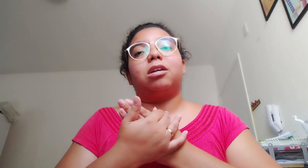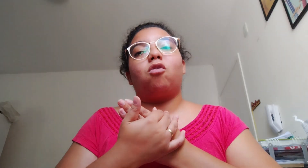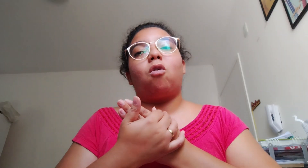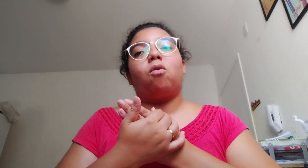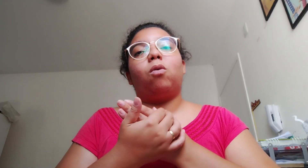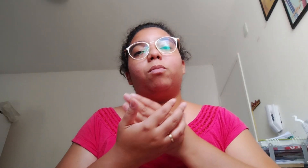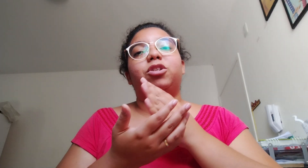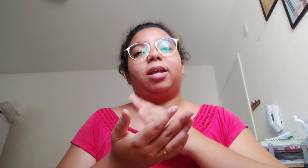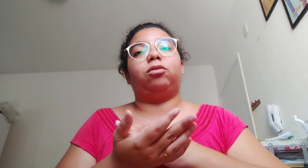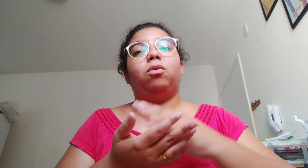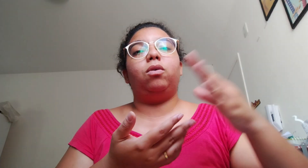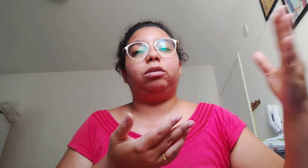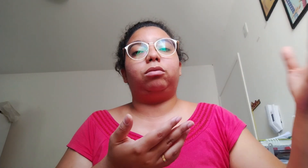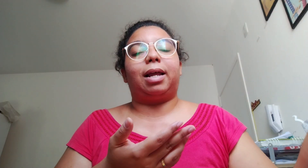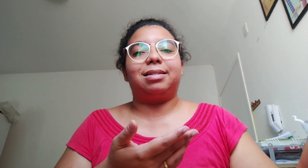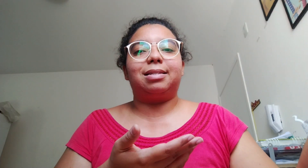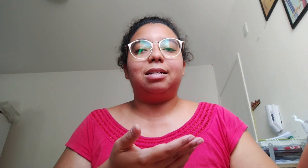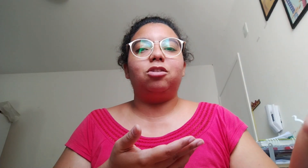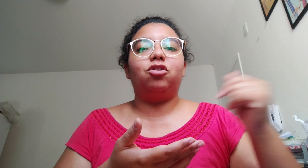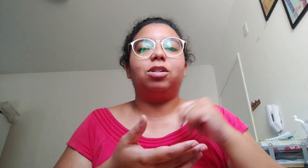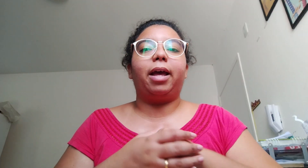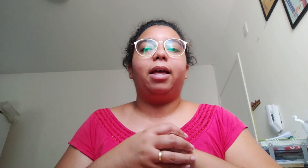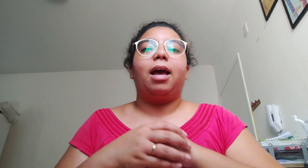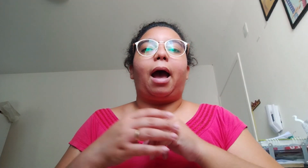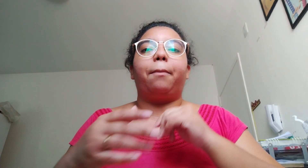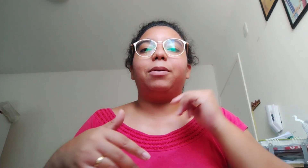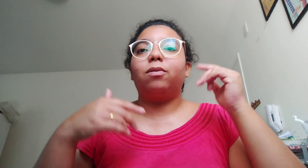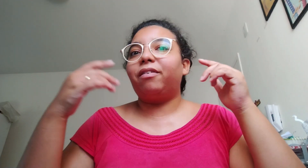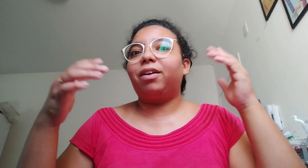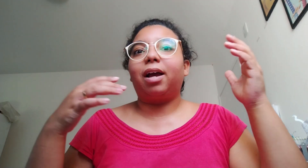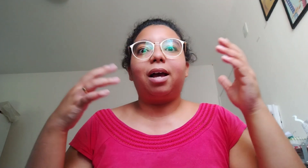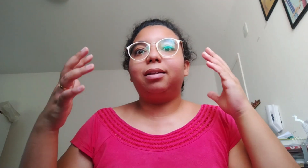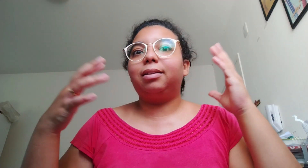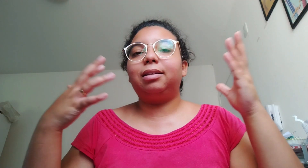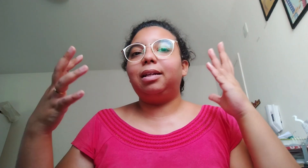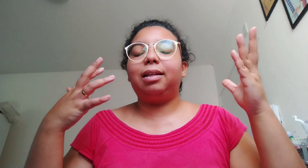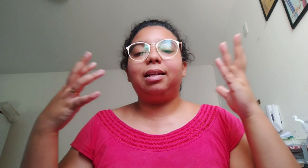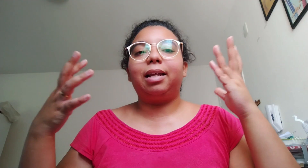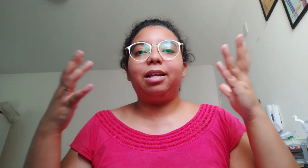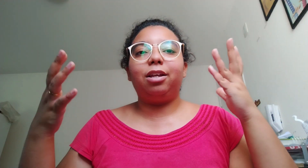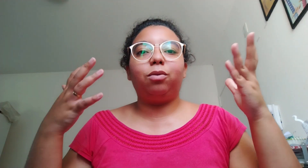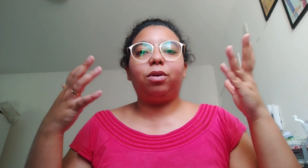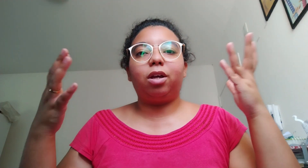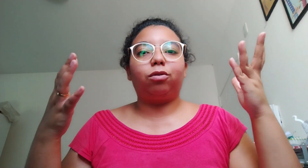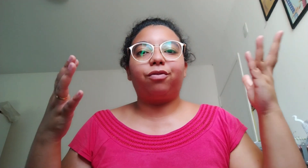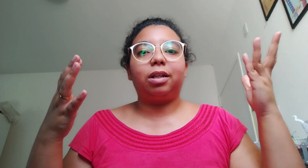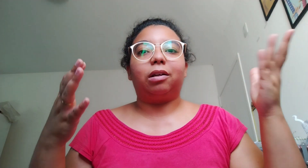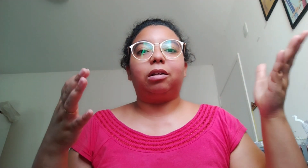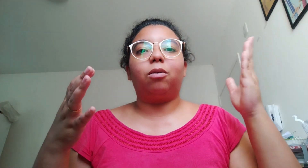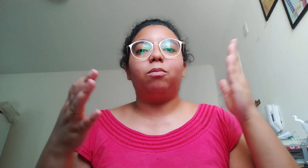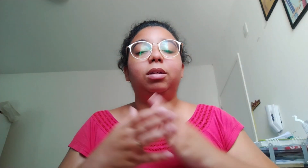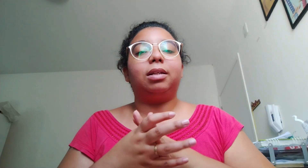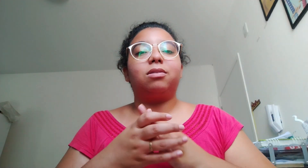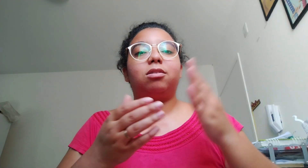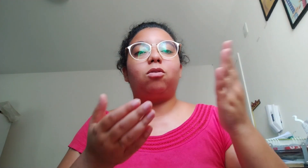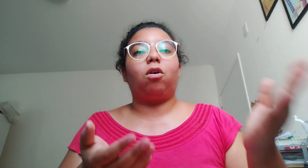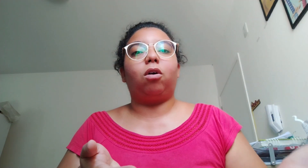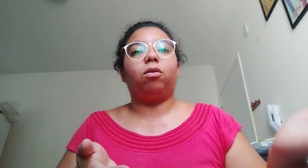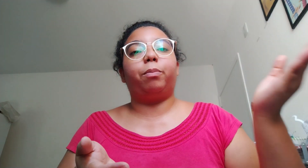com um objeto muito lá distante, né? A pessoa vai ficar tentando entender ali do que eu tô falando. Então, muitas vezes eu